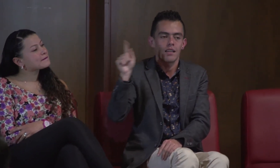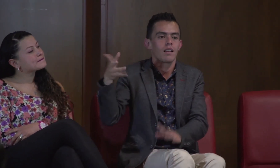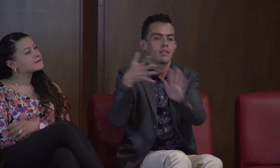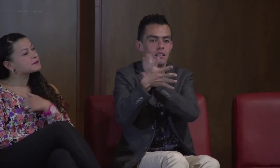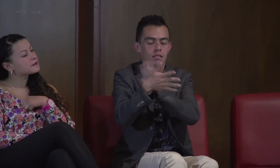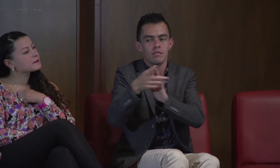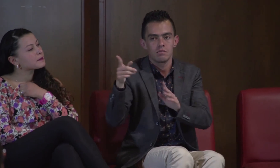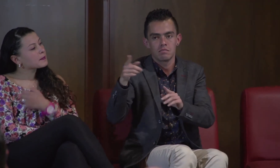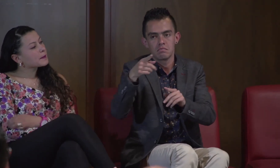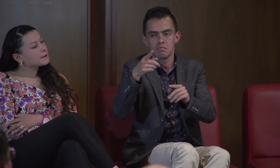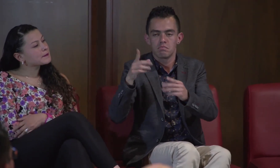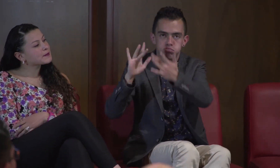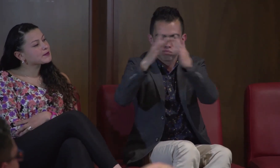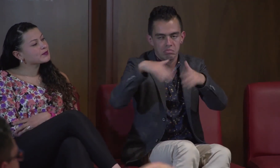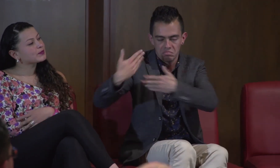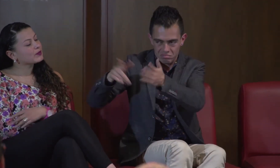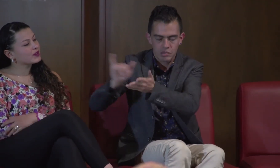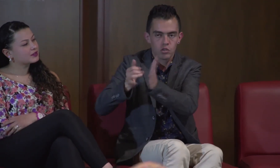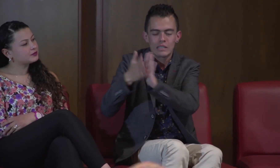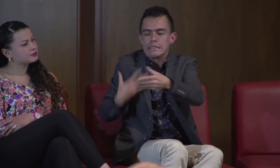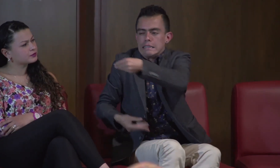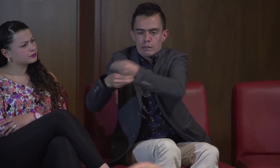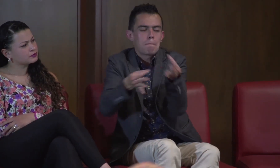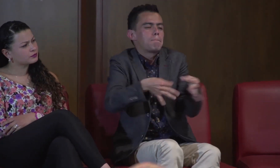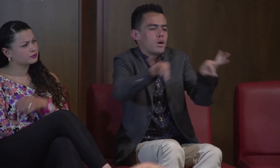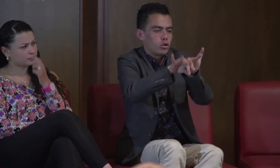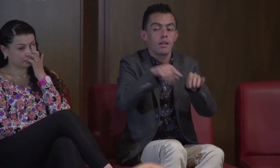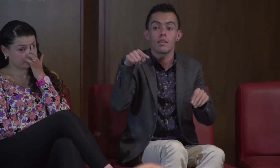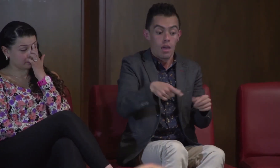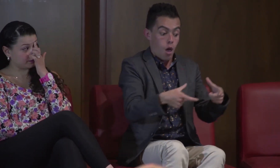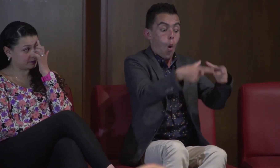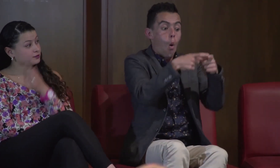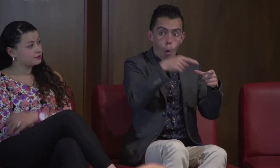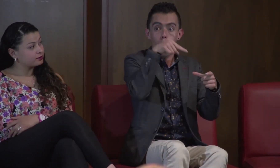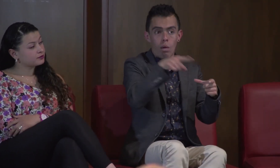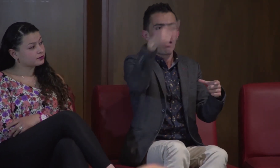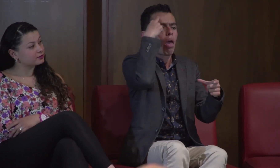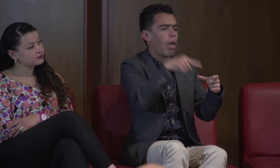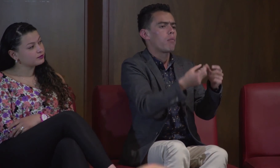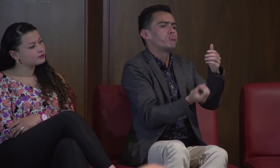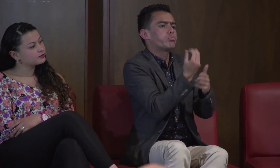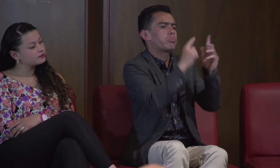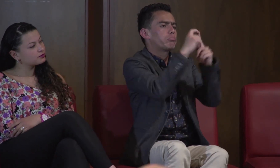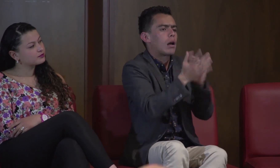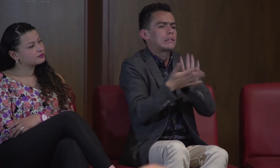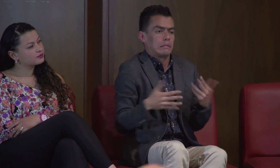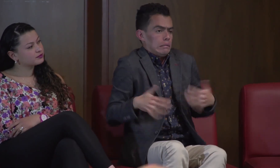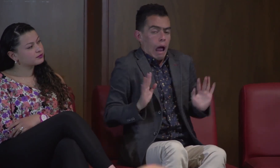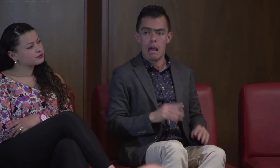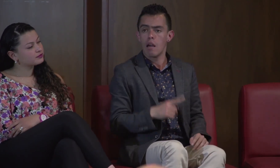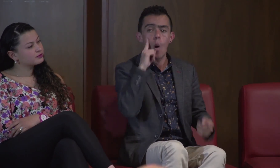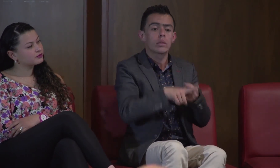mencionando Natalia y María Isabel, con respecto a la estrategia y los distintos contactos. Yo sí considero muy importante que este